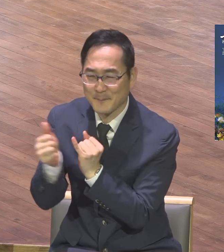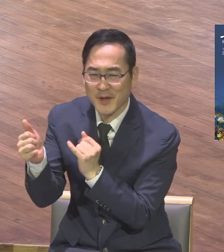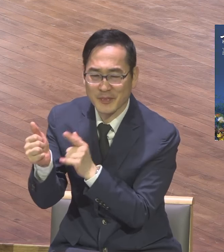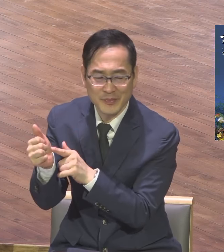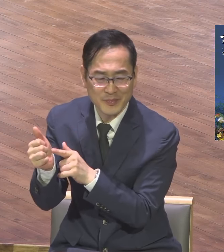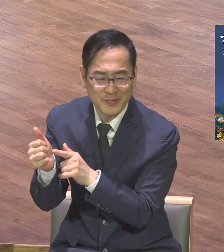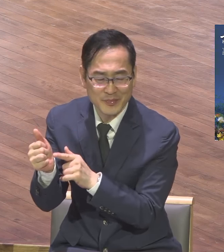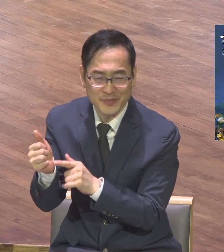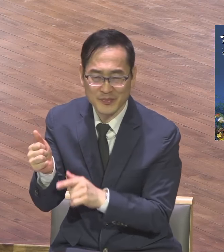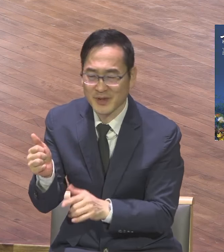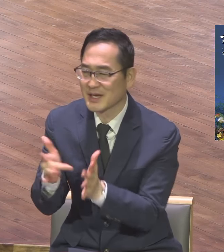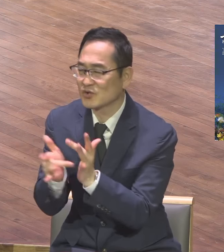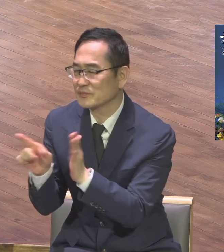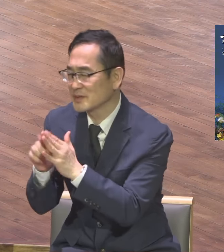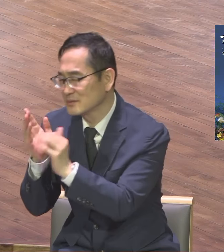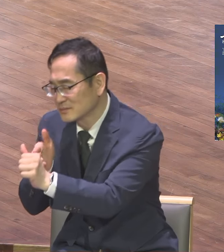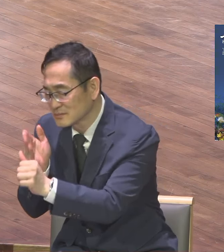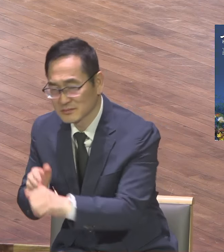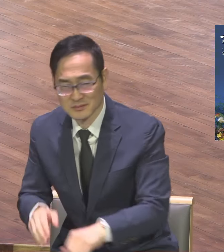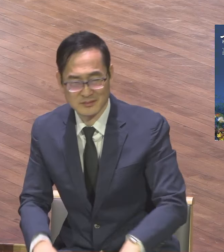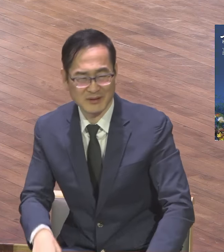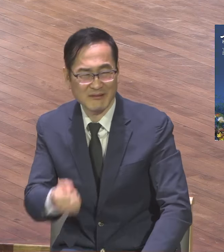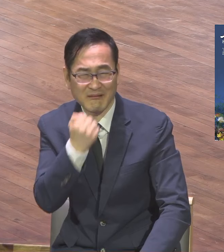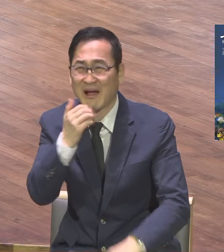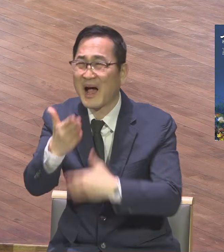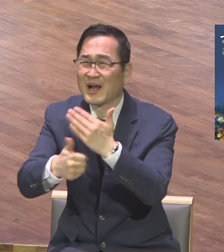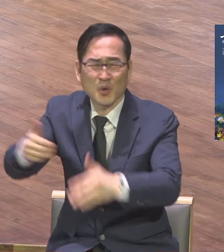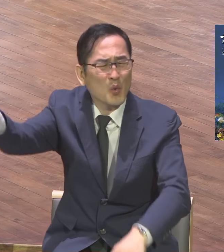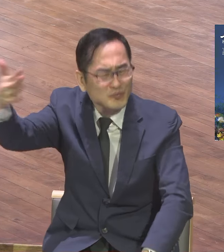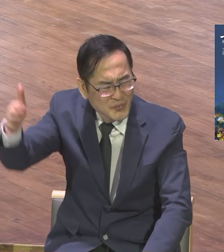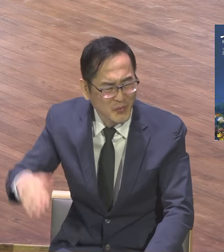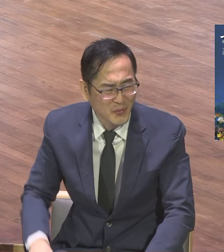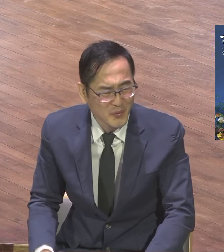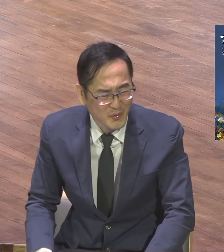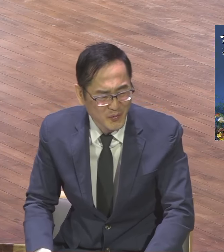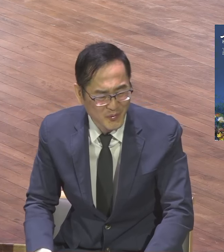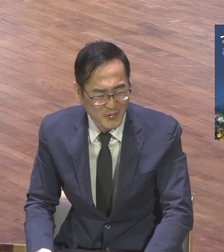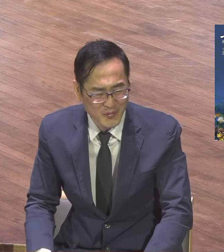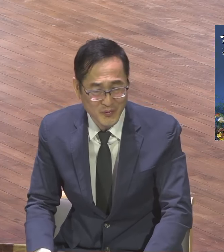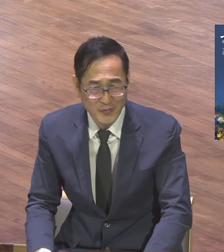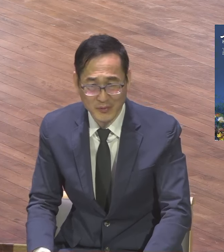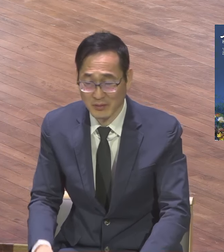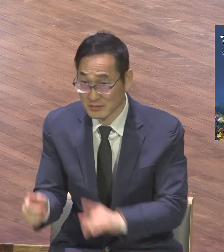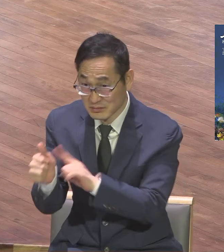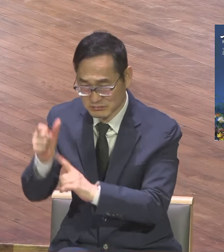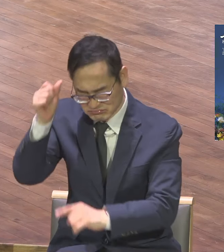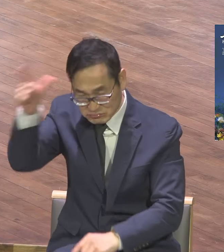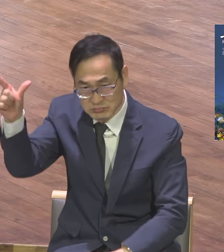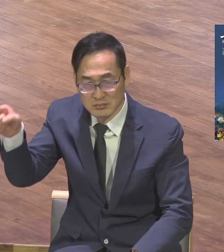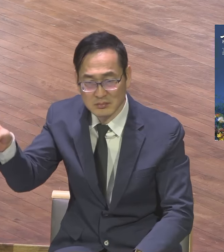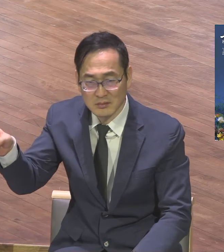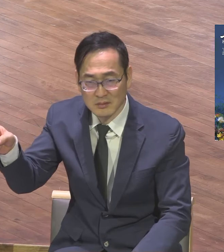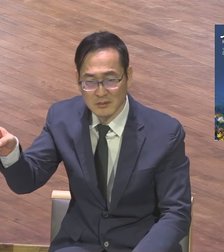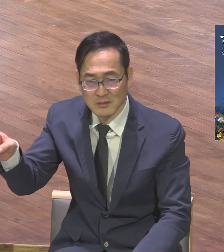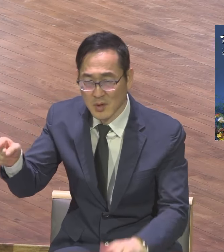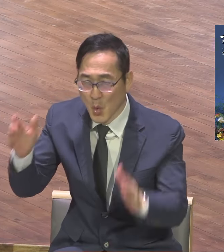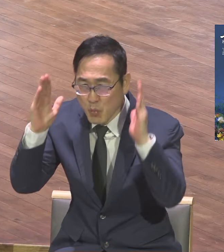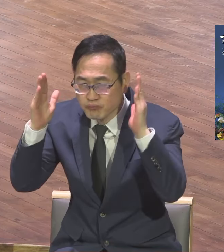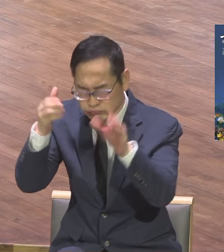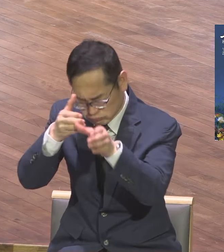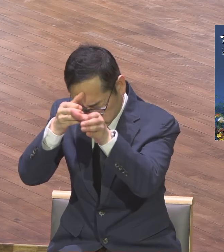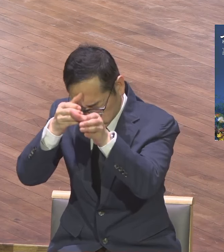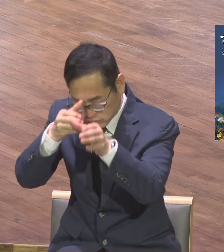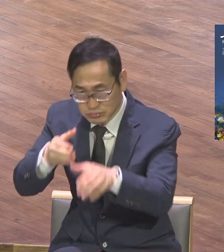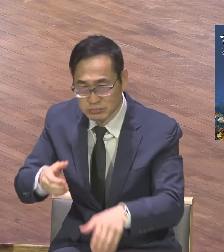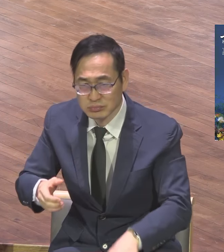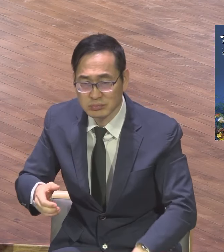예수입니다. 아이고, 이 시대에 하나님이서 엘리트예요. 초엘리트예요. 무슨 성경